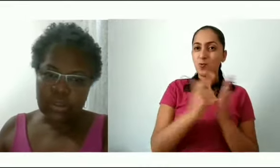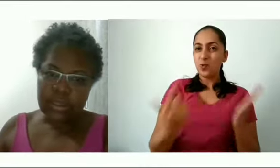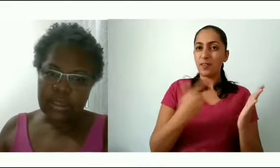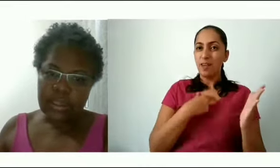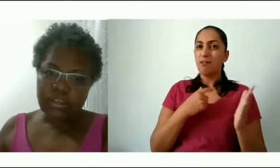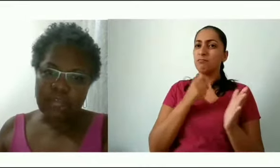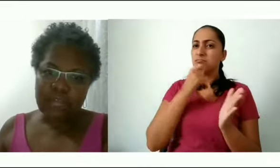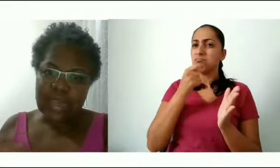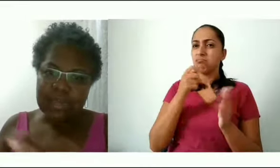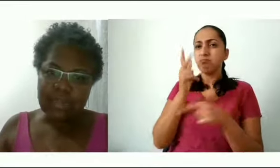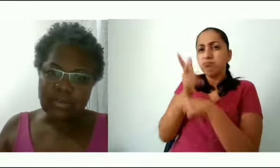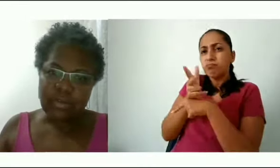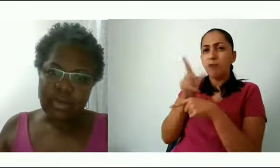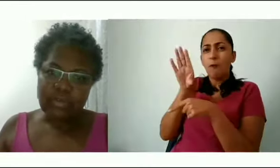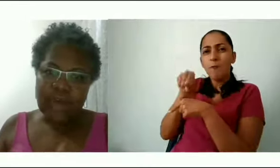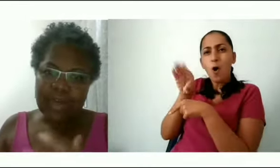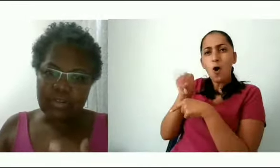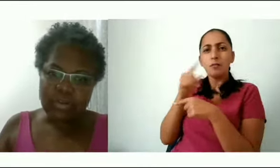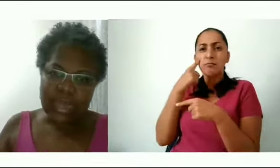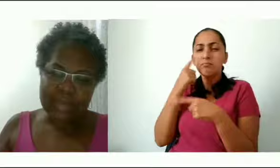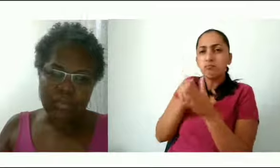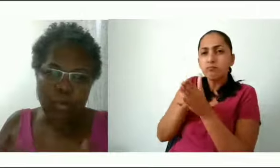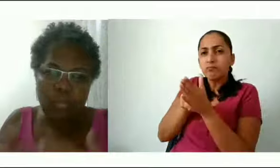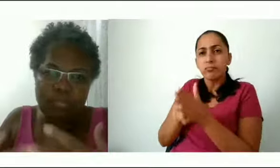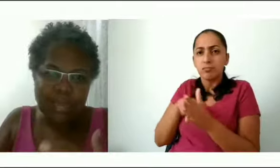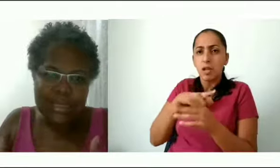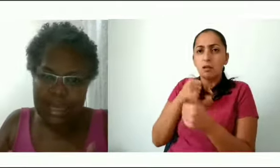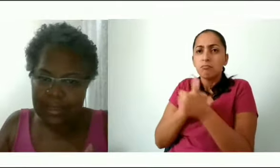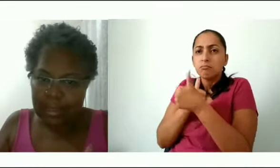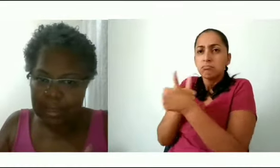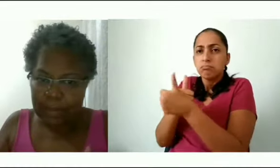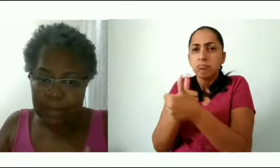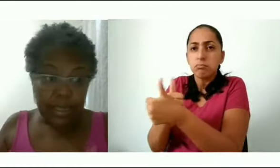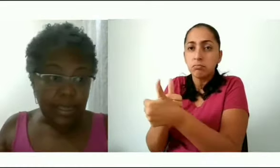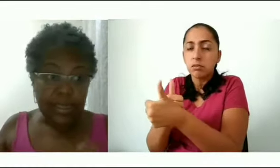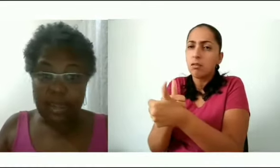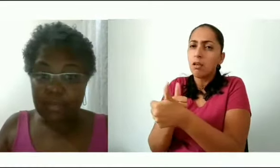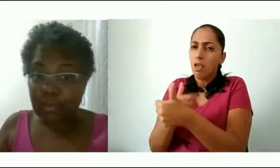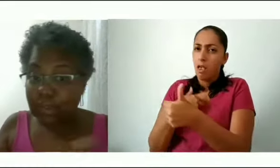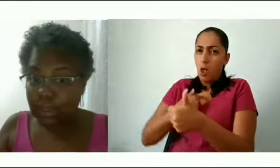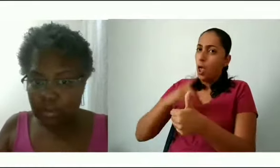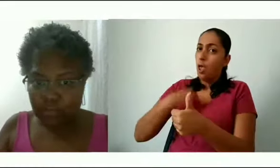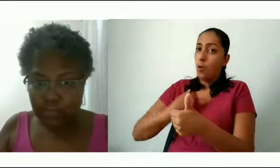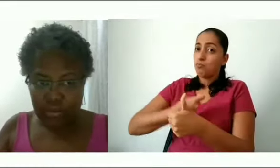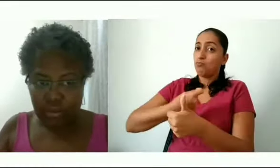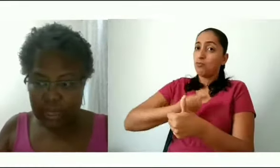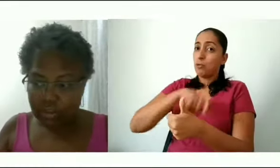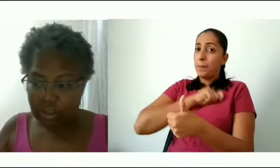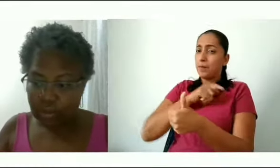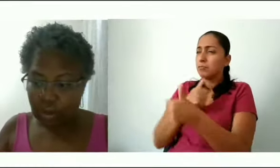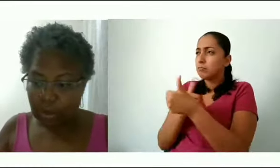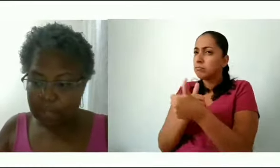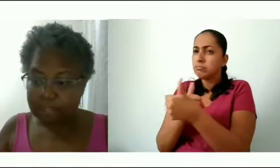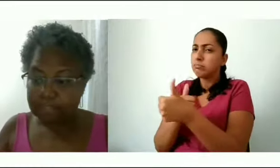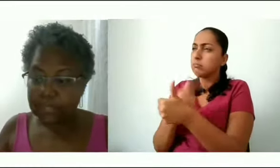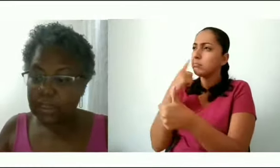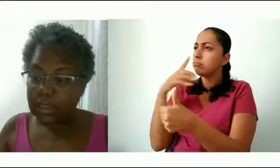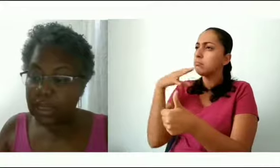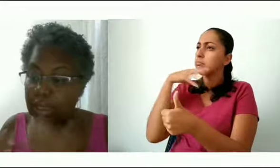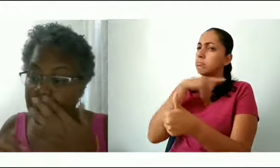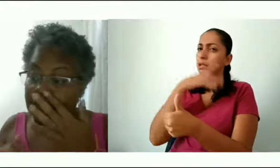front, né, estavam saindo vários soldados com uma certa gripe e que estava inundando vários locais da